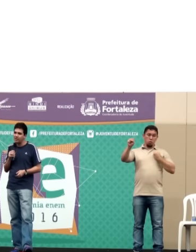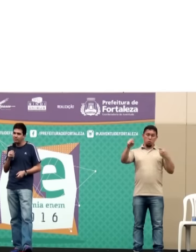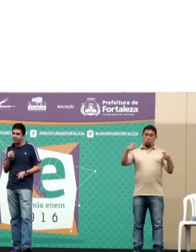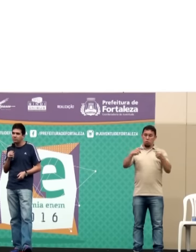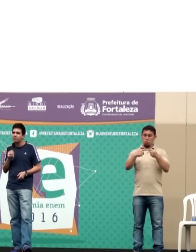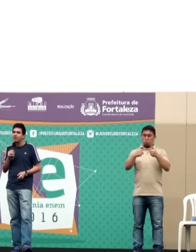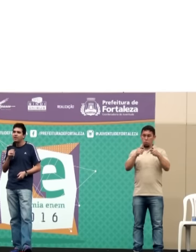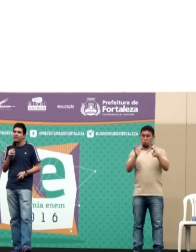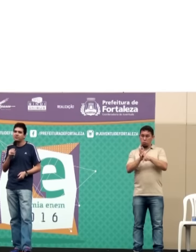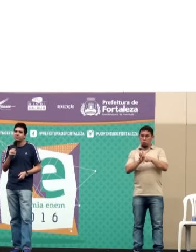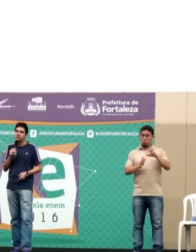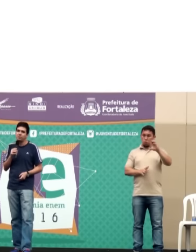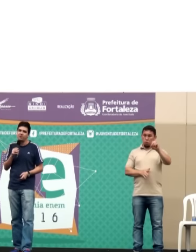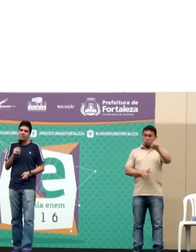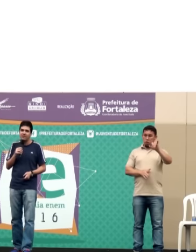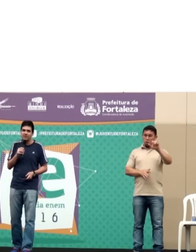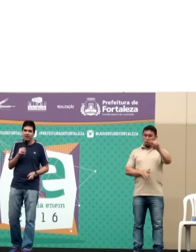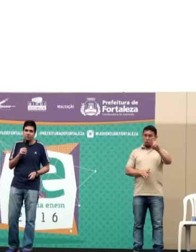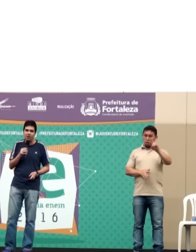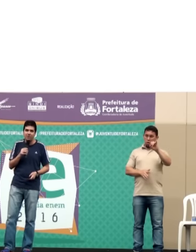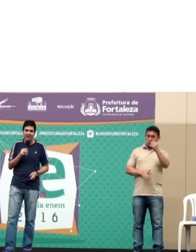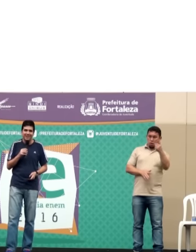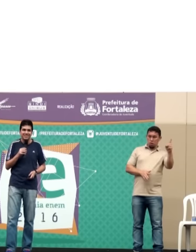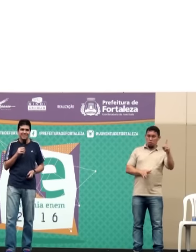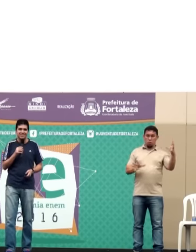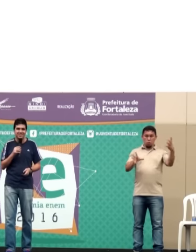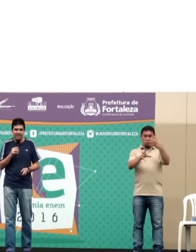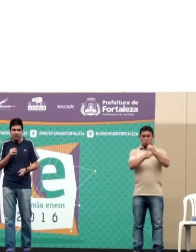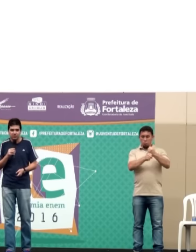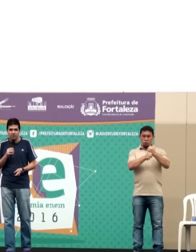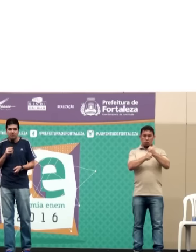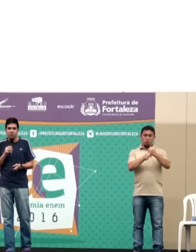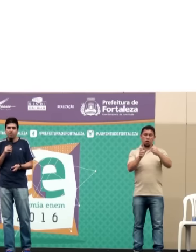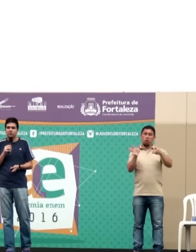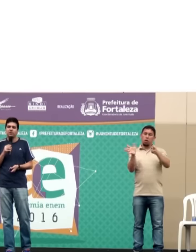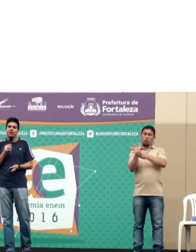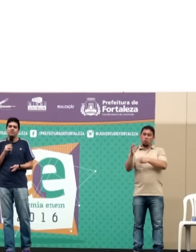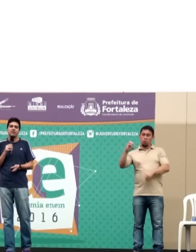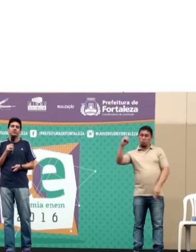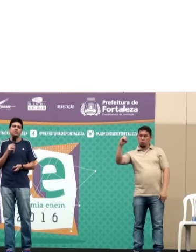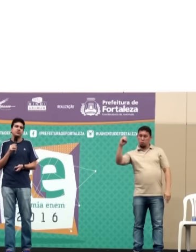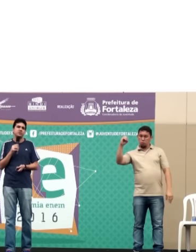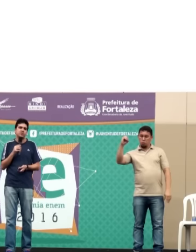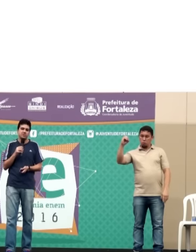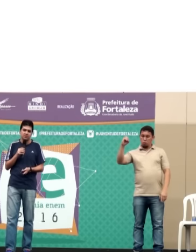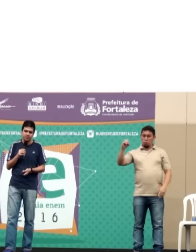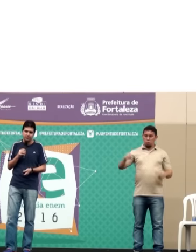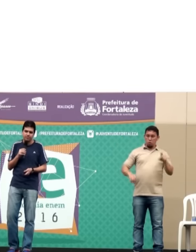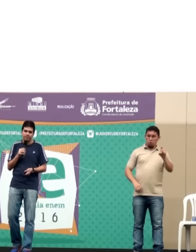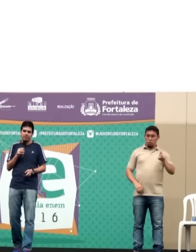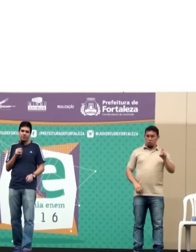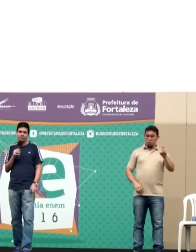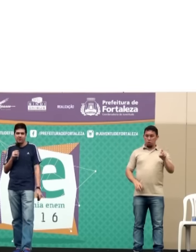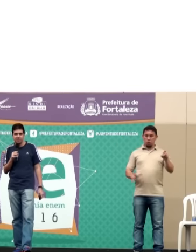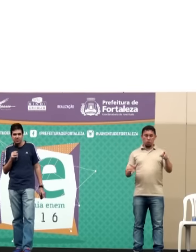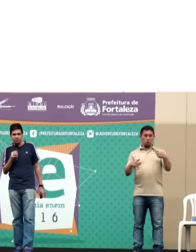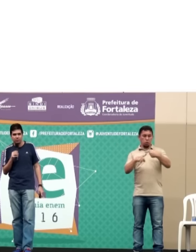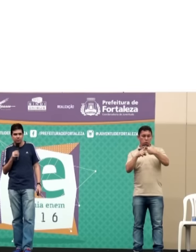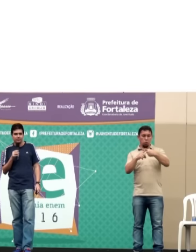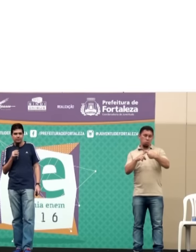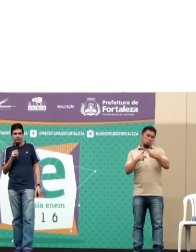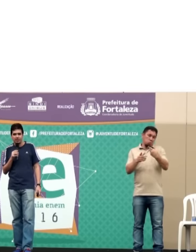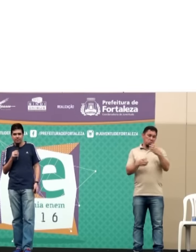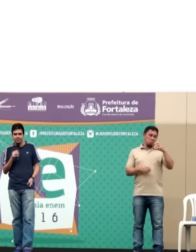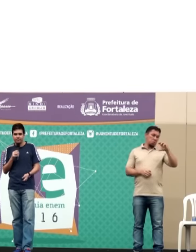oxidação dos elementos. Essa soma aí vai ter que dar igual a zero. Quanto que é o valor de X? Mais